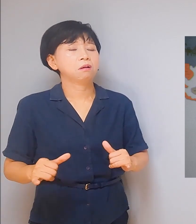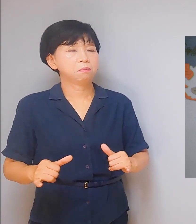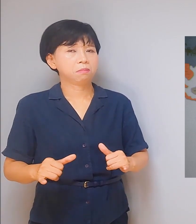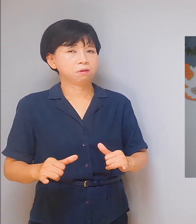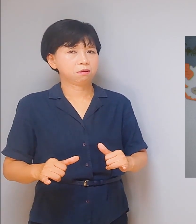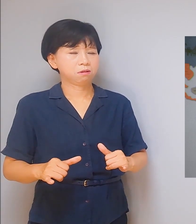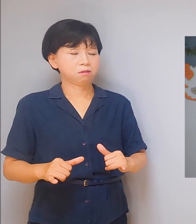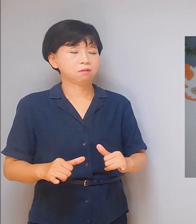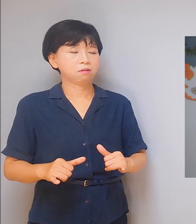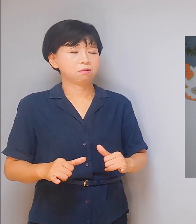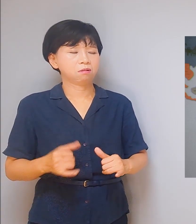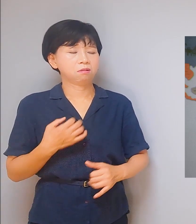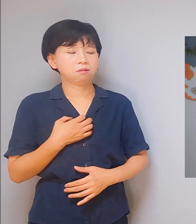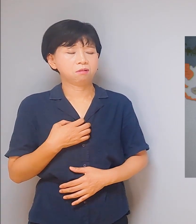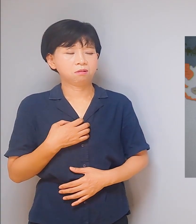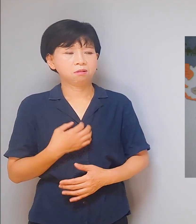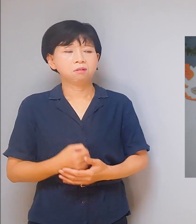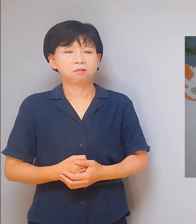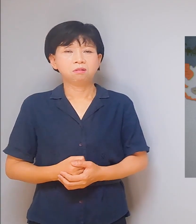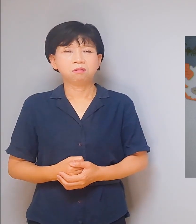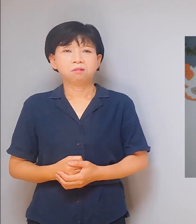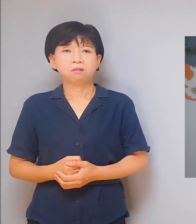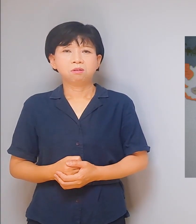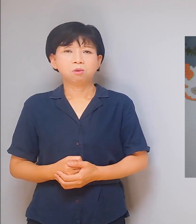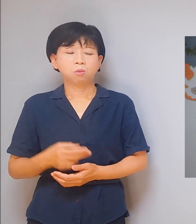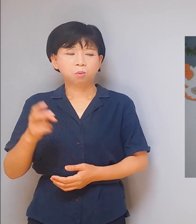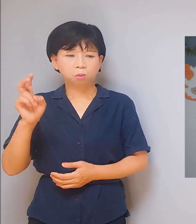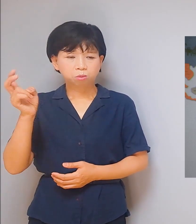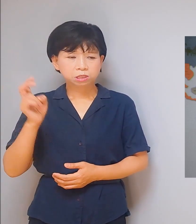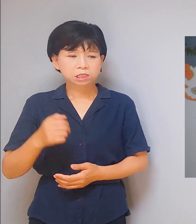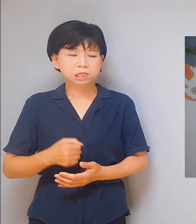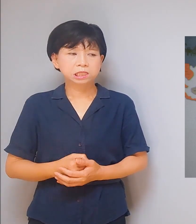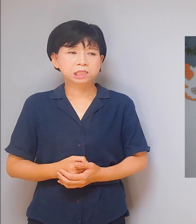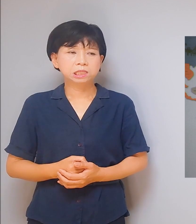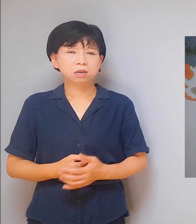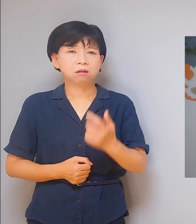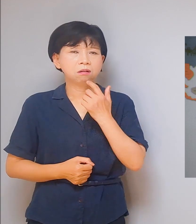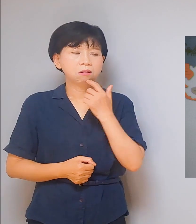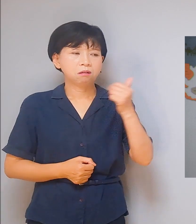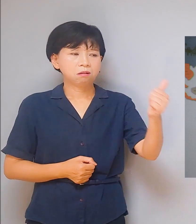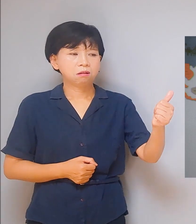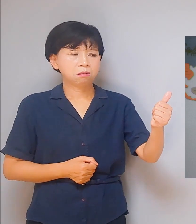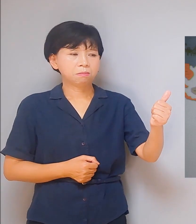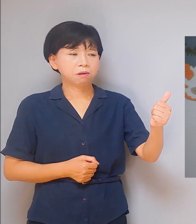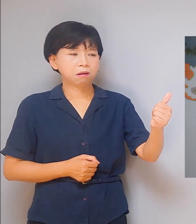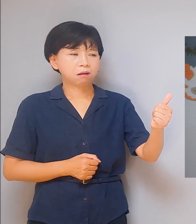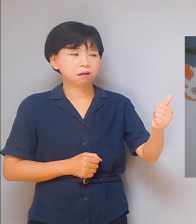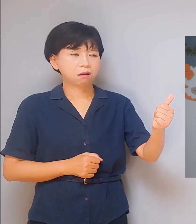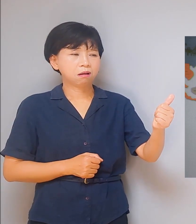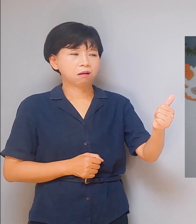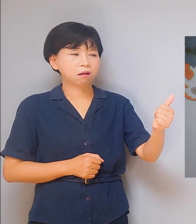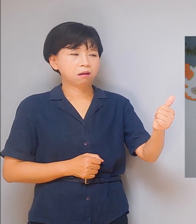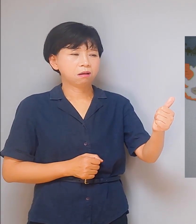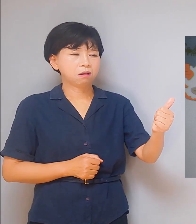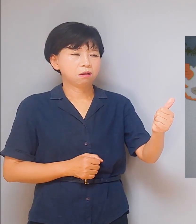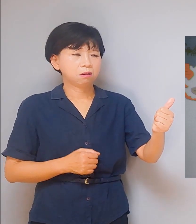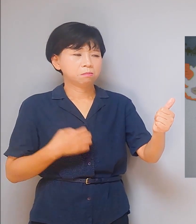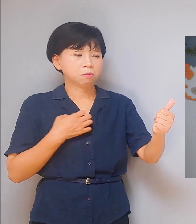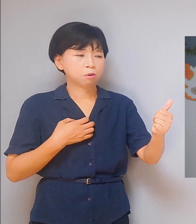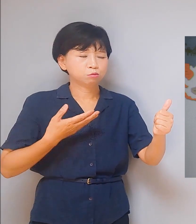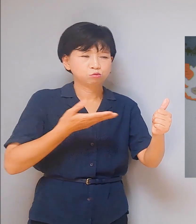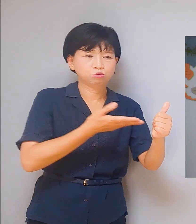커서 이 라반에게 아버지 야곱이 당한 걸 속상해해서 쳐들어올 수도